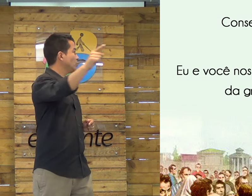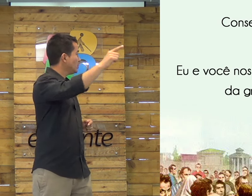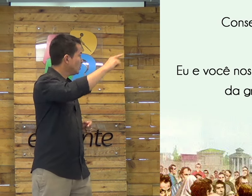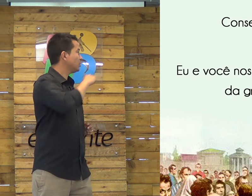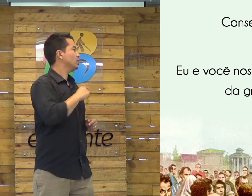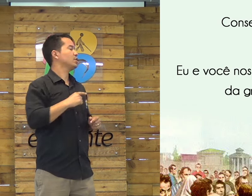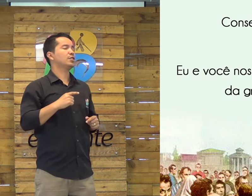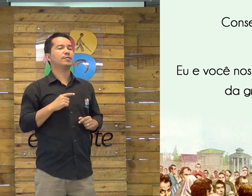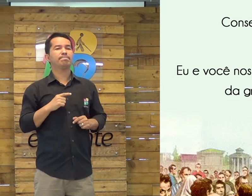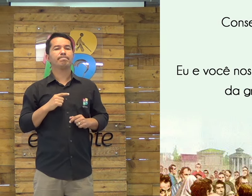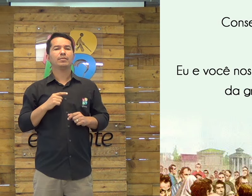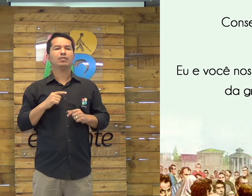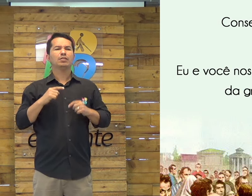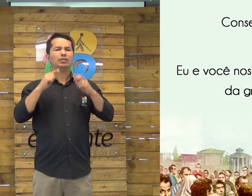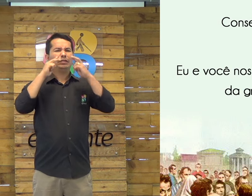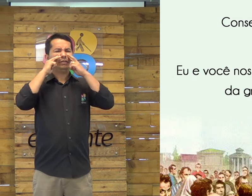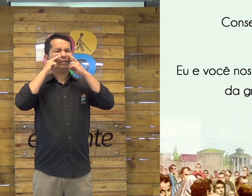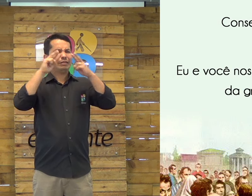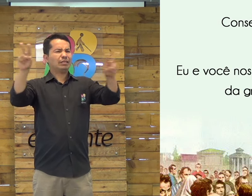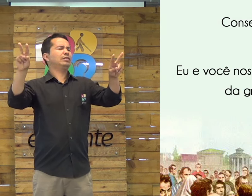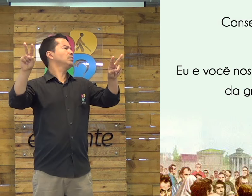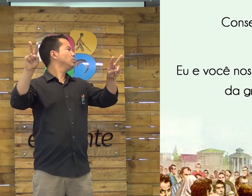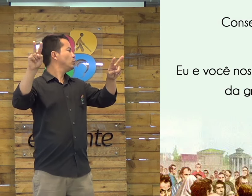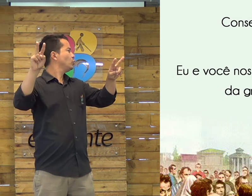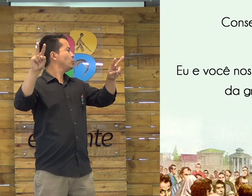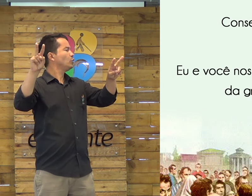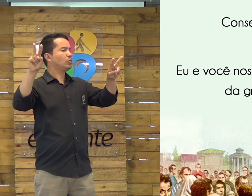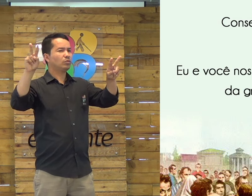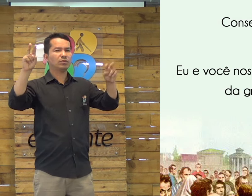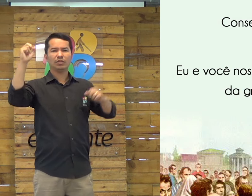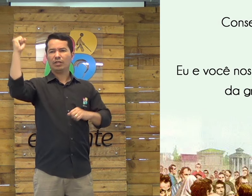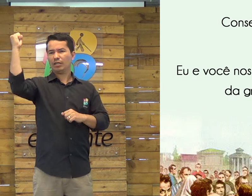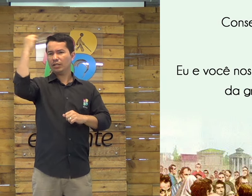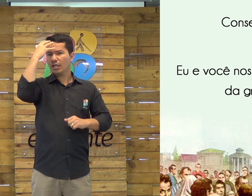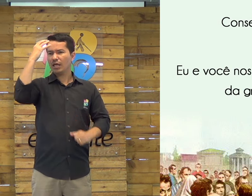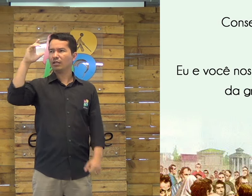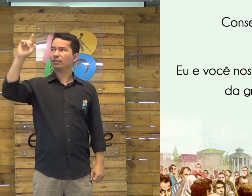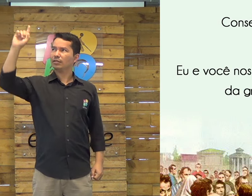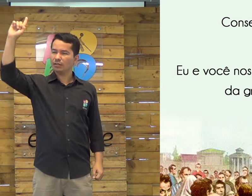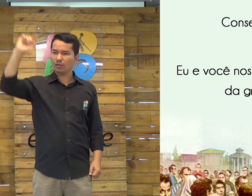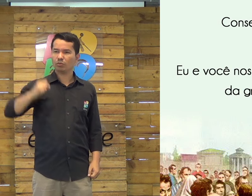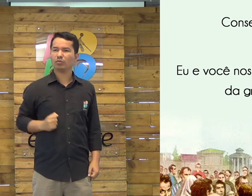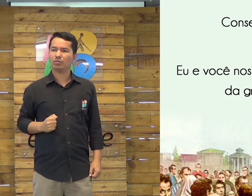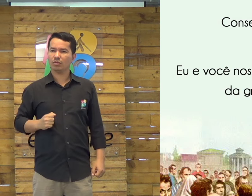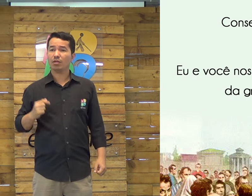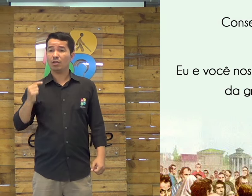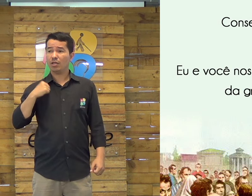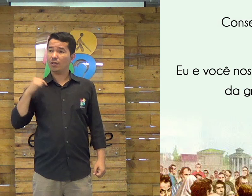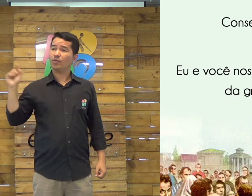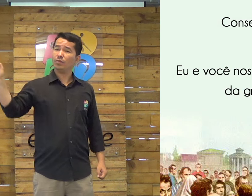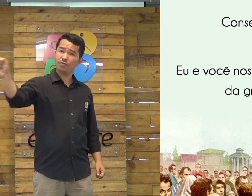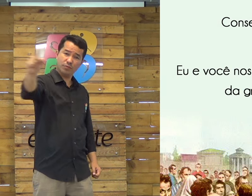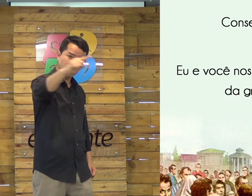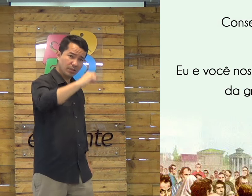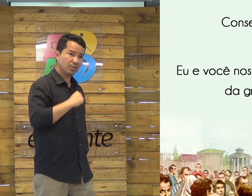é que ele quer que eu e você nós possamos ser testemunhas da graça de Deus.